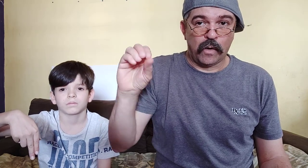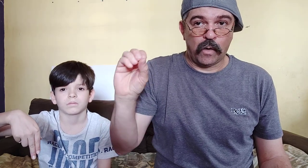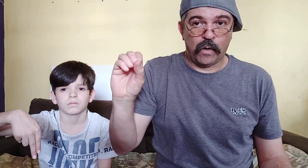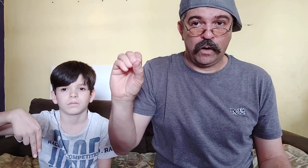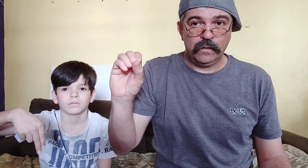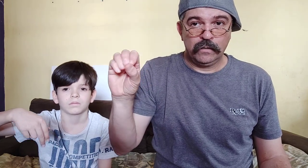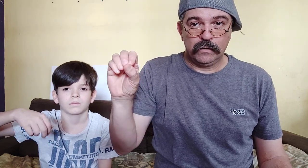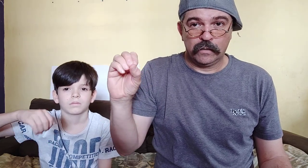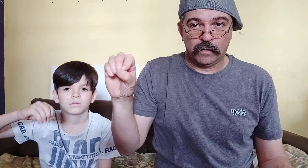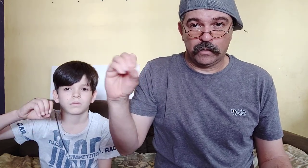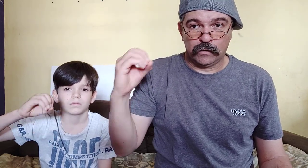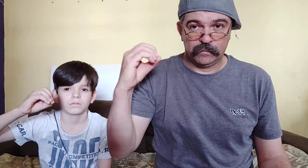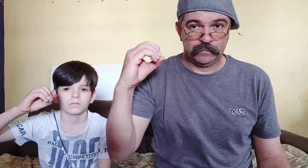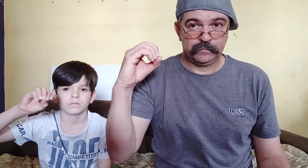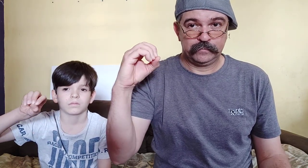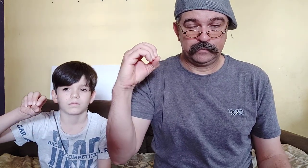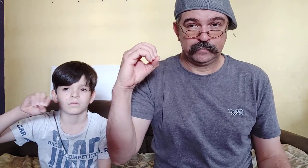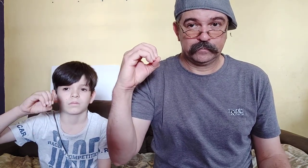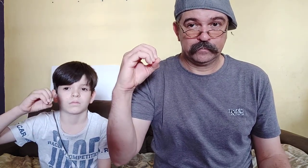O. Ó.